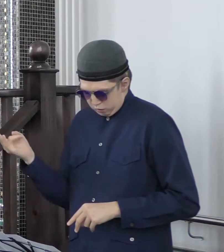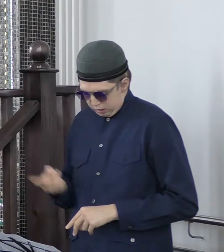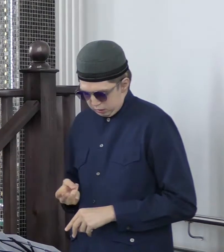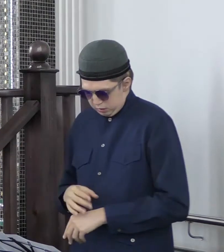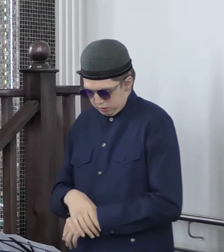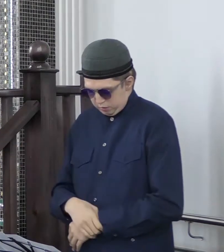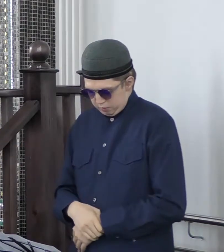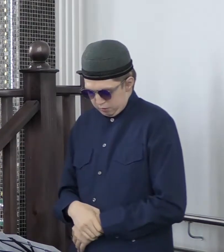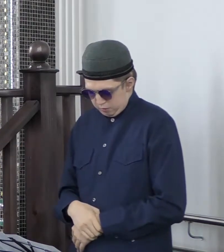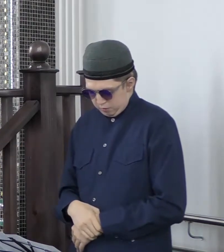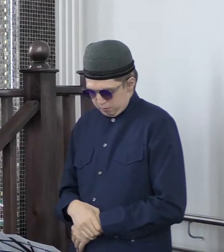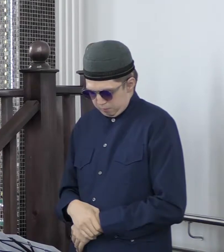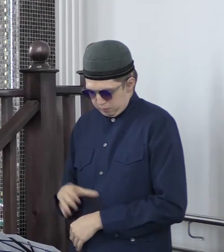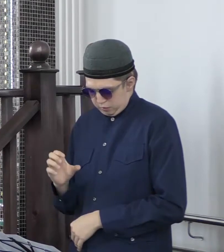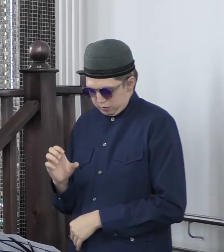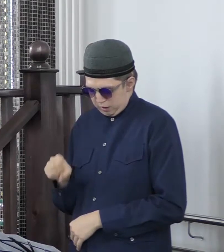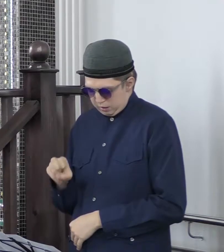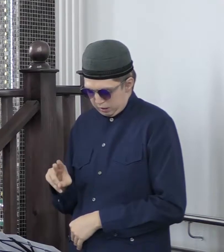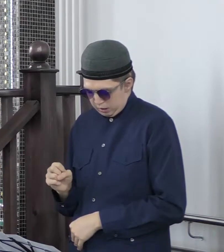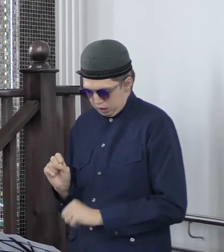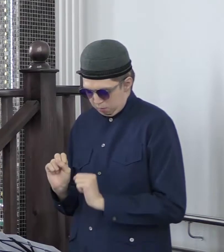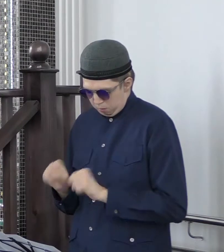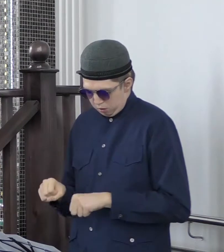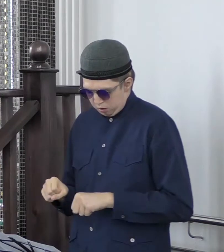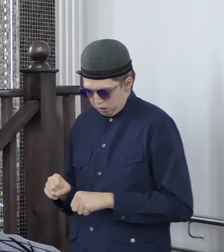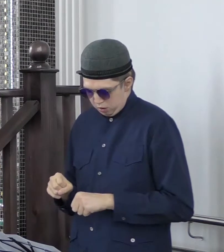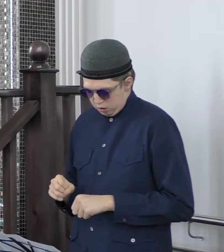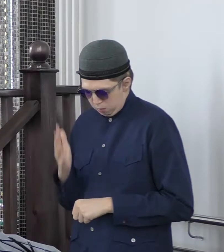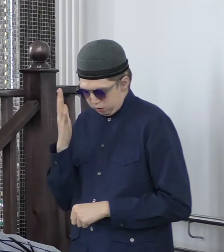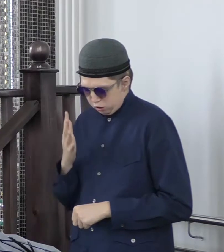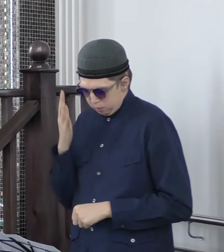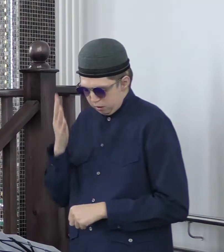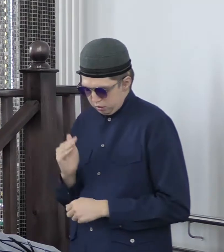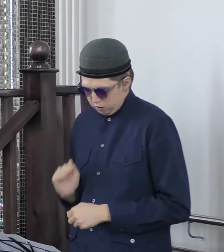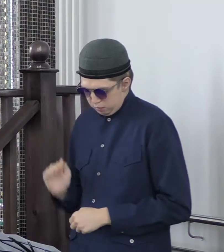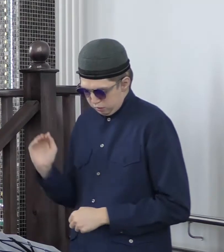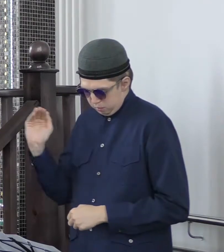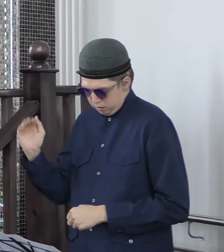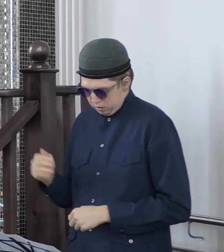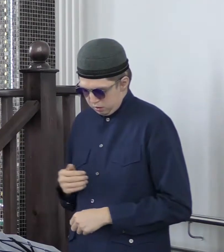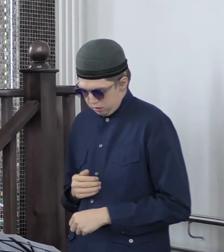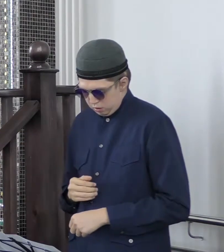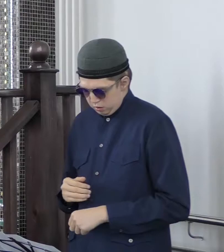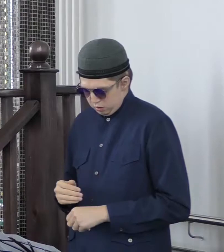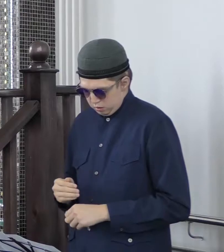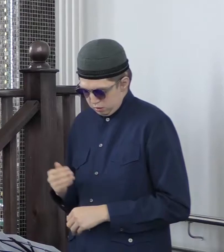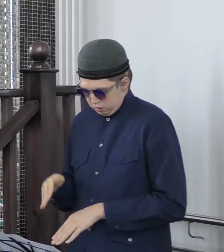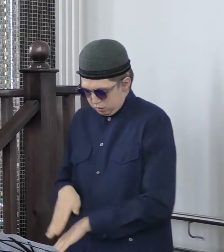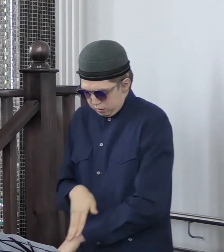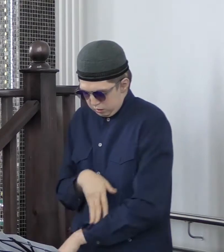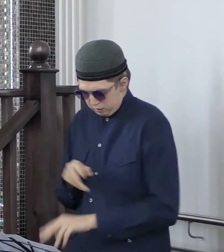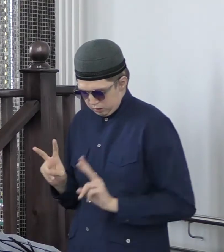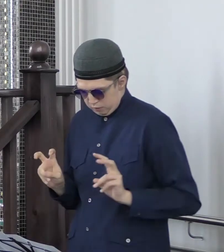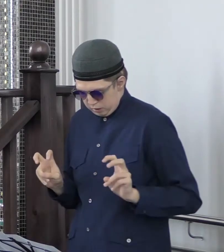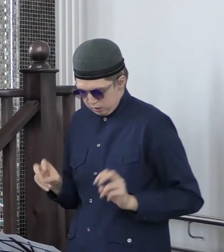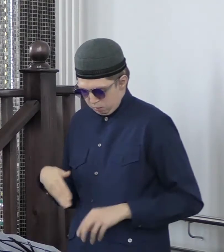«Дынья гилю кельмау безданна» «Йок» Бір нәрседе Аллахының тілеге болмаса, ирадасы болмаса, бір нәрседе